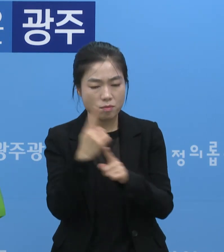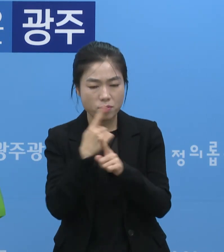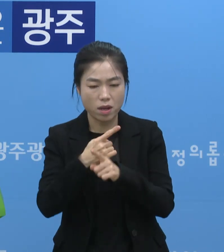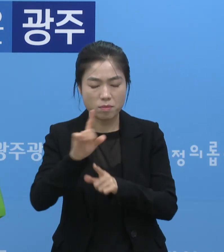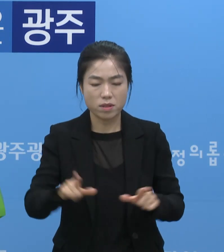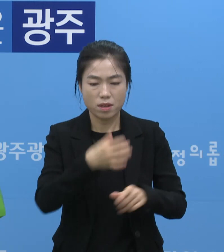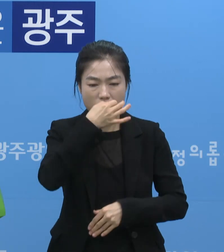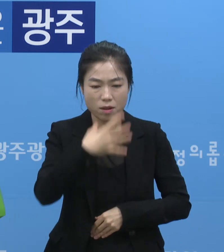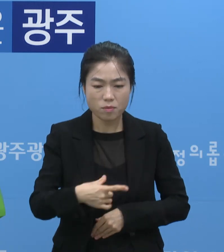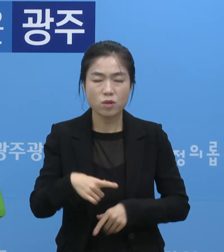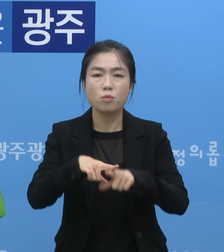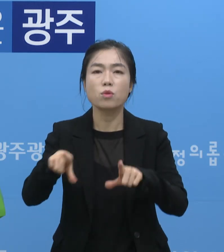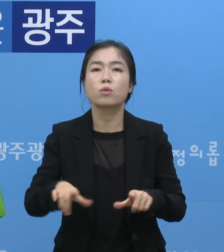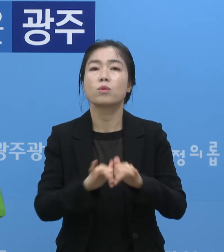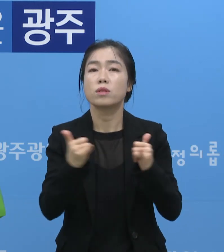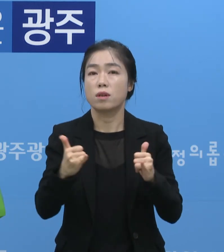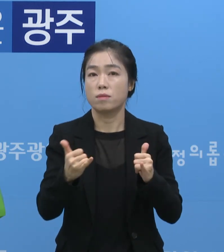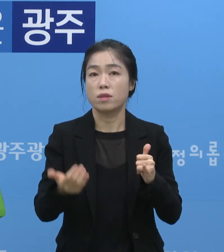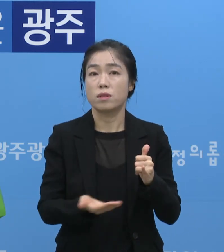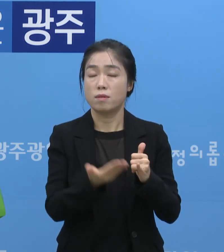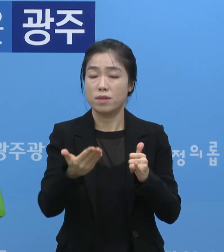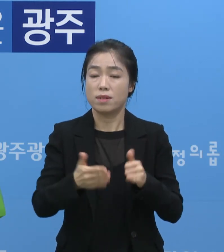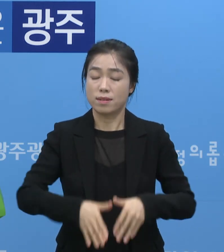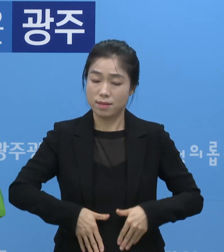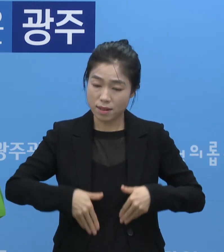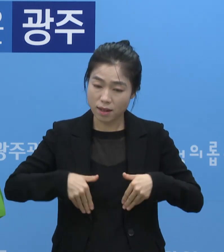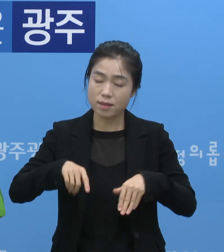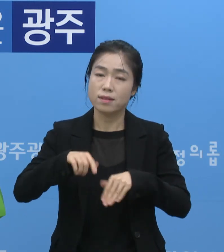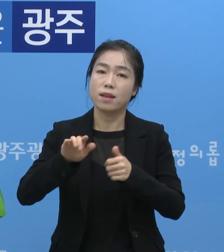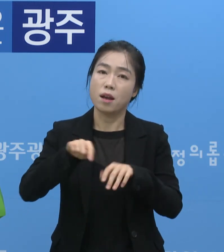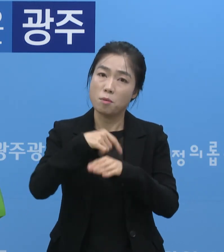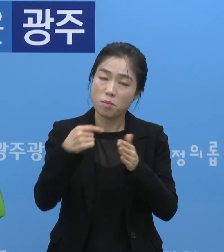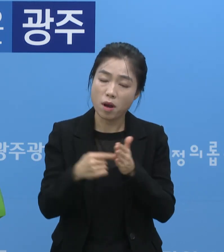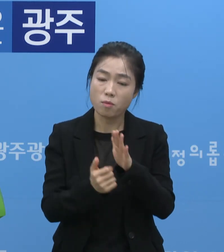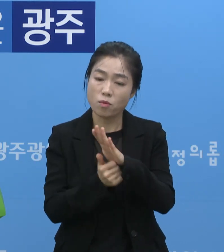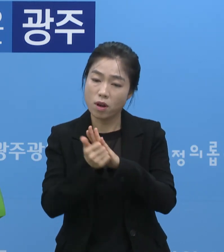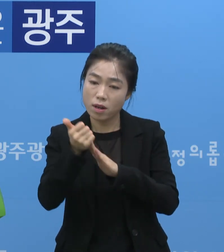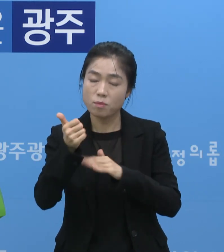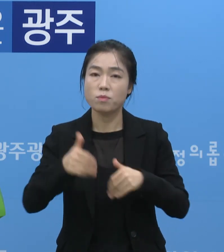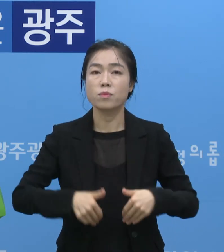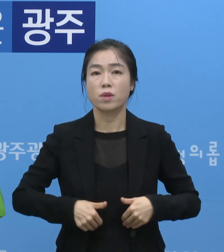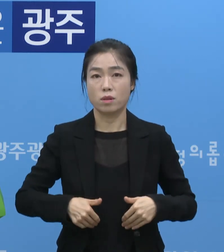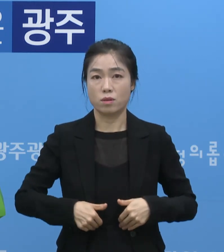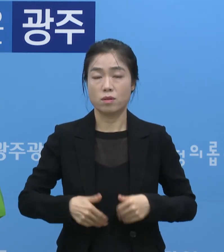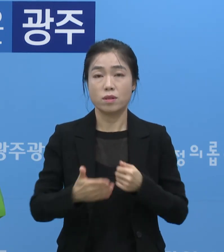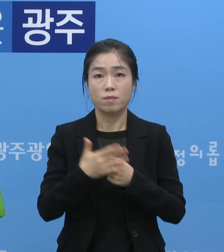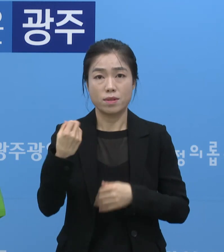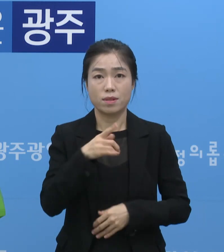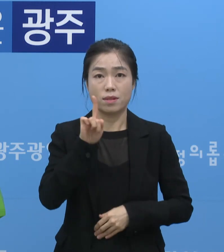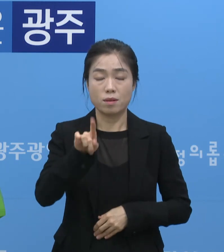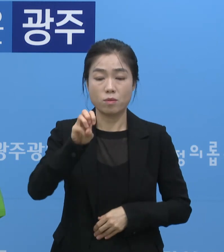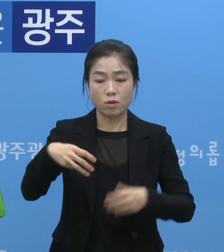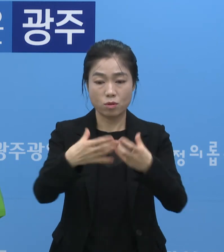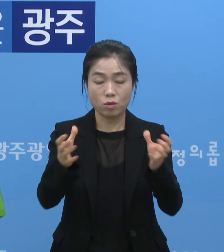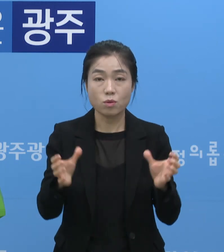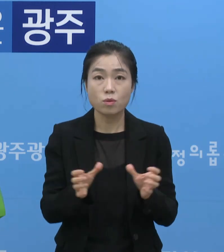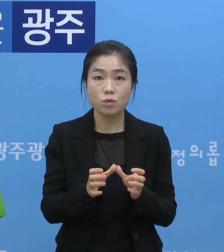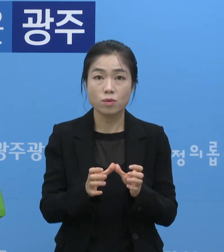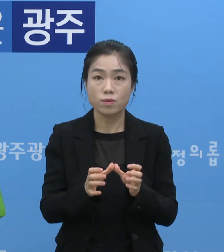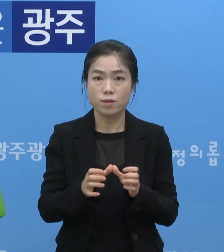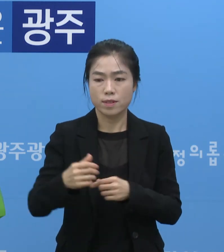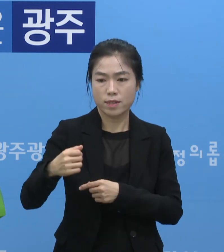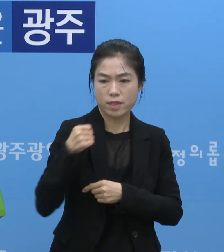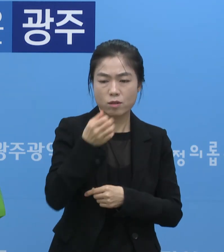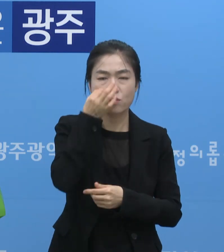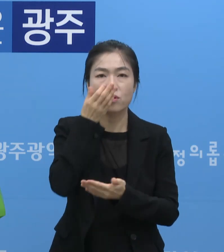힘든 서민들에게는 따뜻한 온정과 희망이 필요합니다. 다시 한번 강주 공동체의